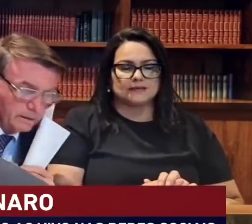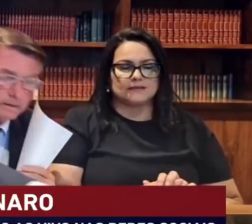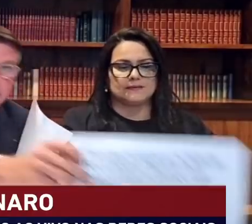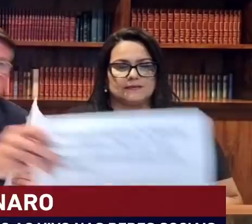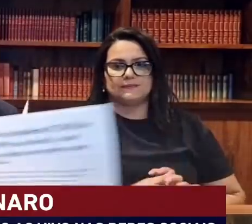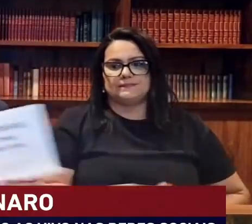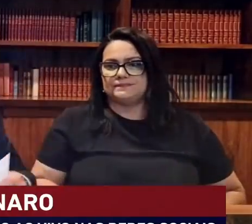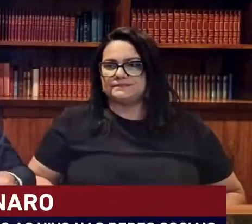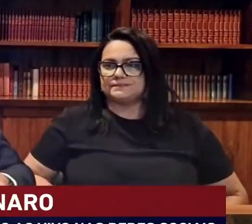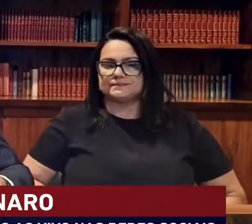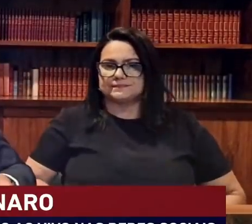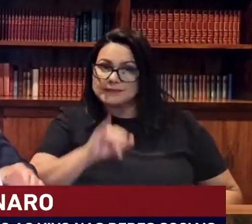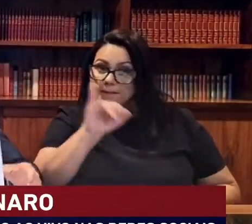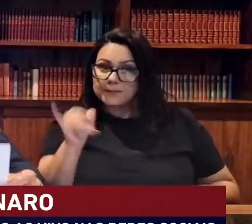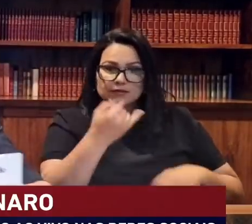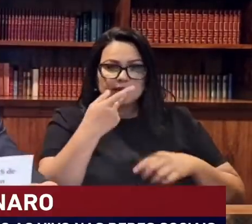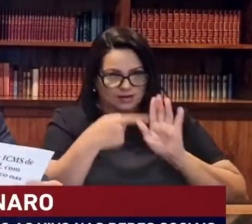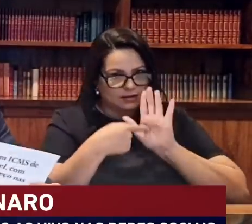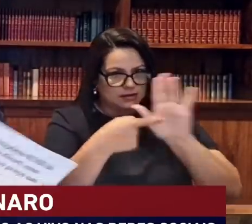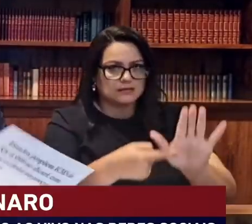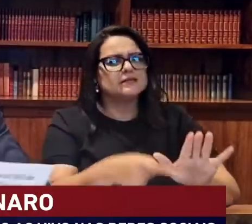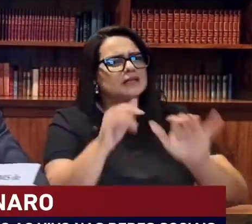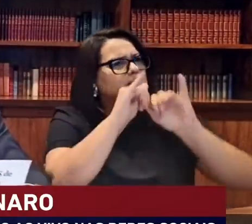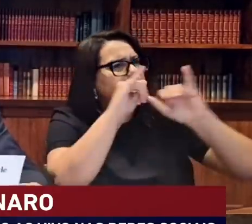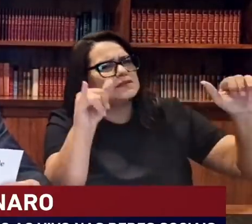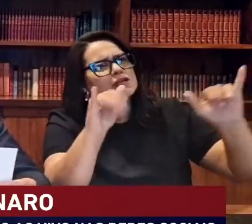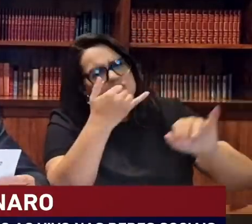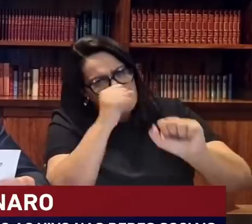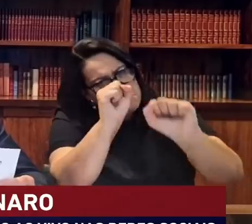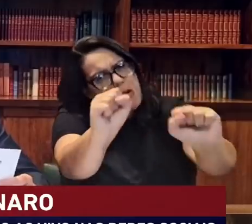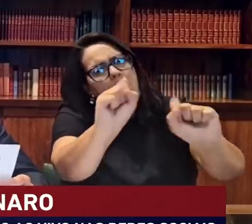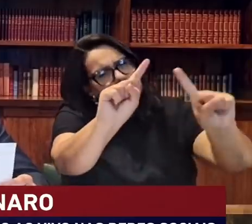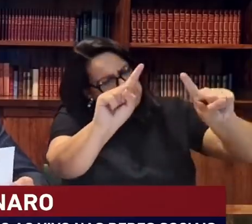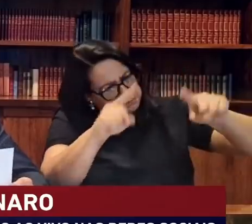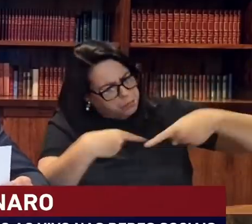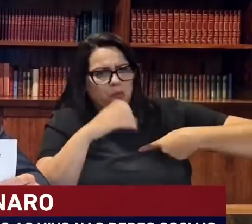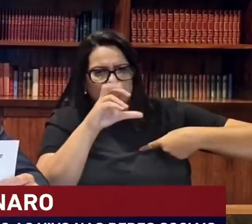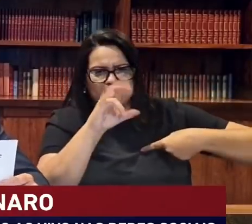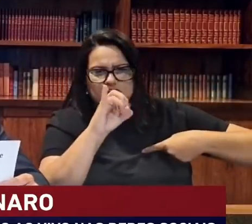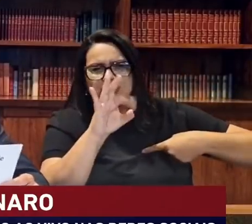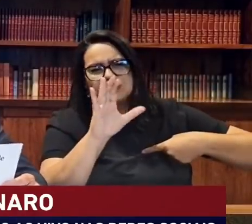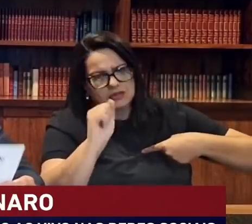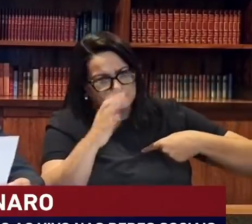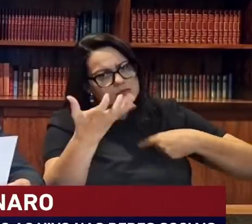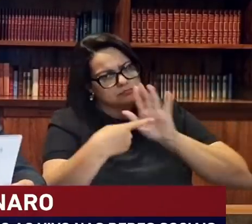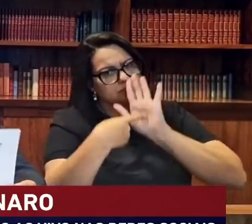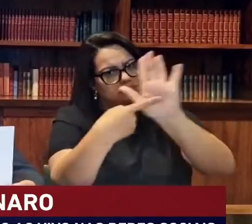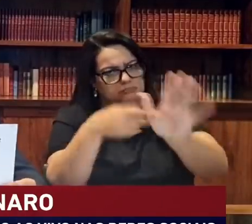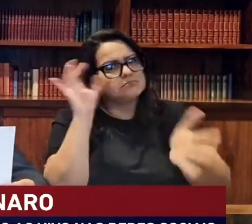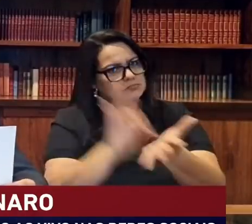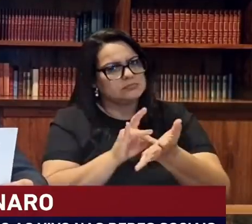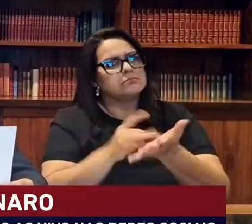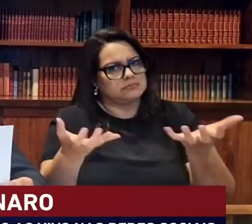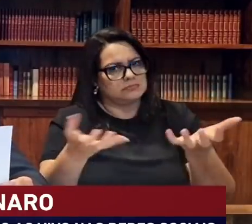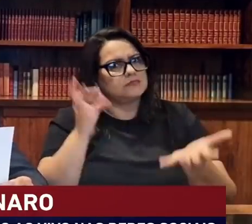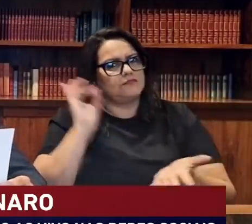Pessoal, olha só. Pode me criticar à vontade, tá ok? Mas estou levando a verdade para vocês. A matéria